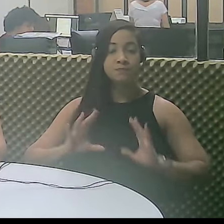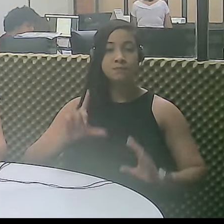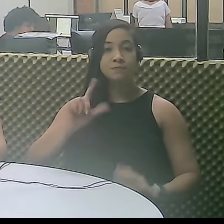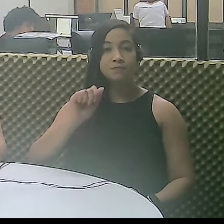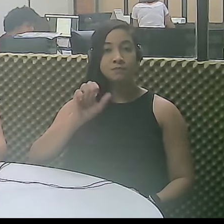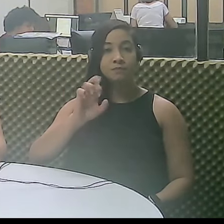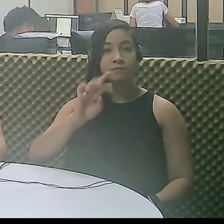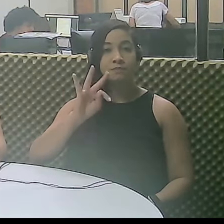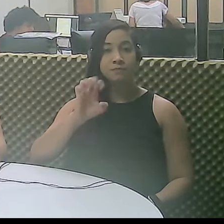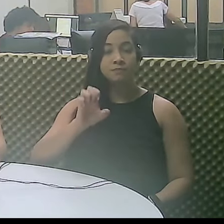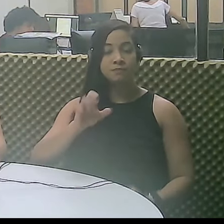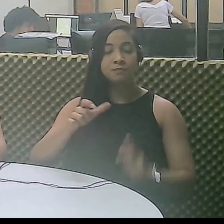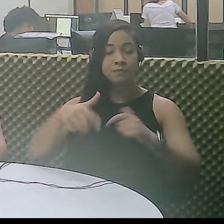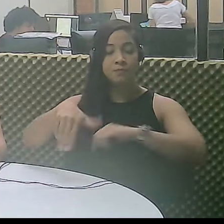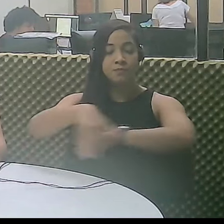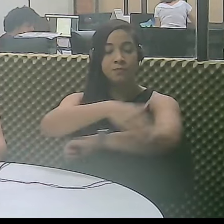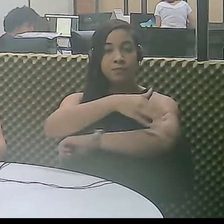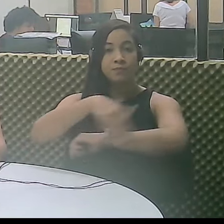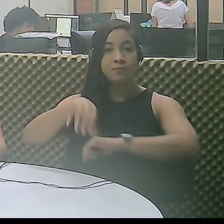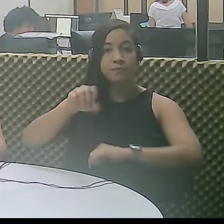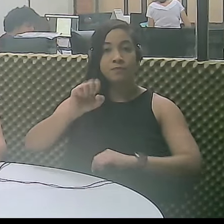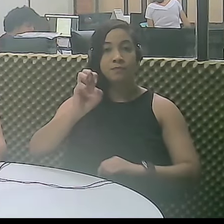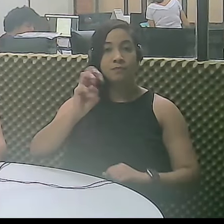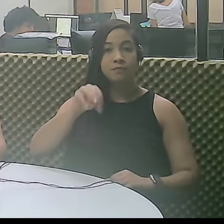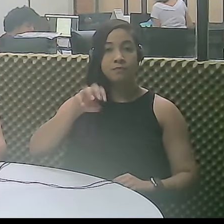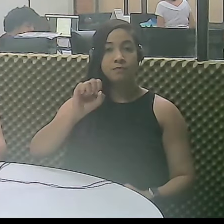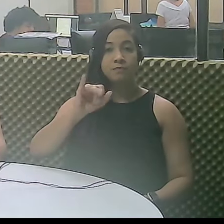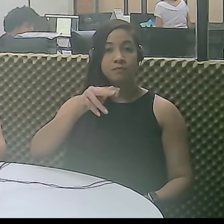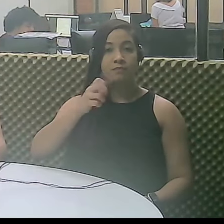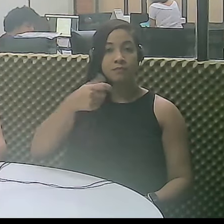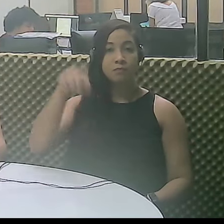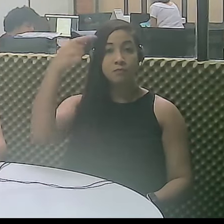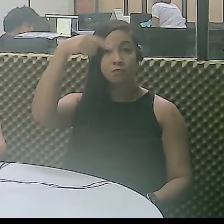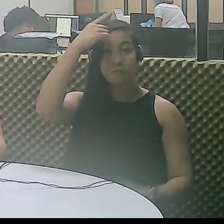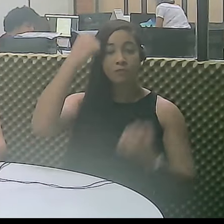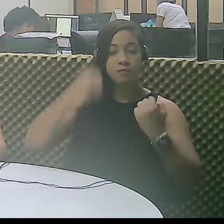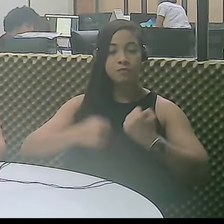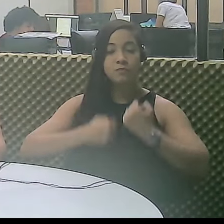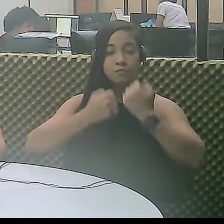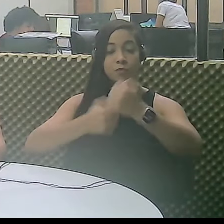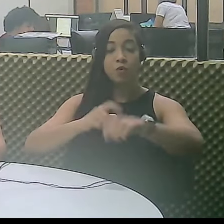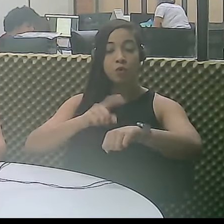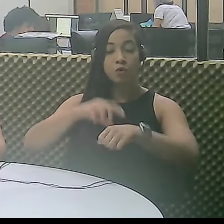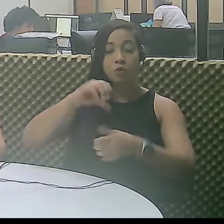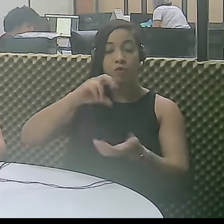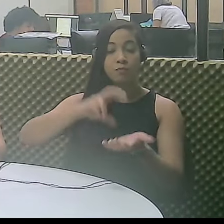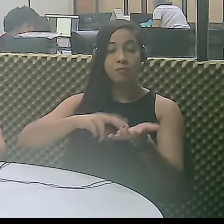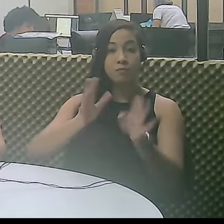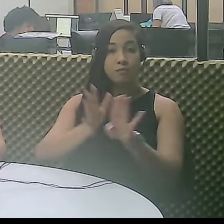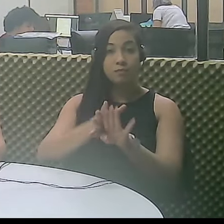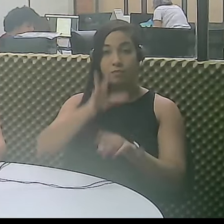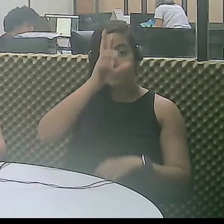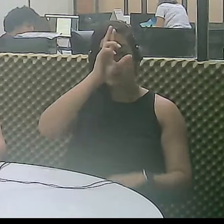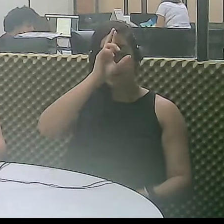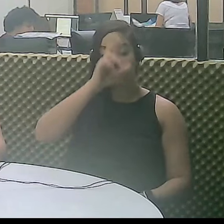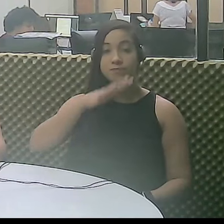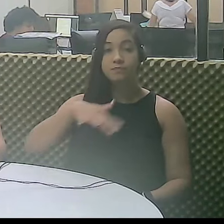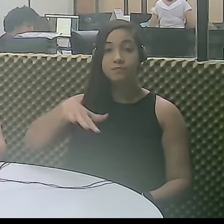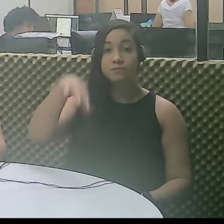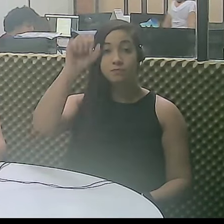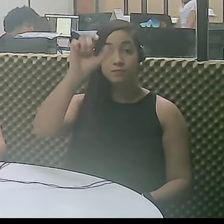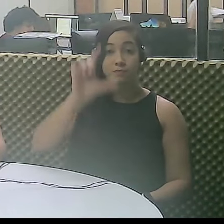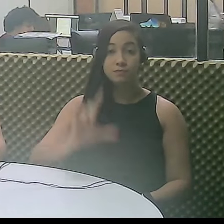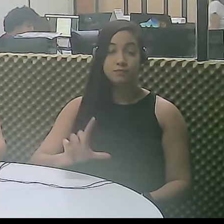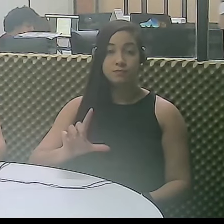Laerte Carrijo, localizada na Avenida Semi Simão, no bairro São Jorge, das 9 da manhã ao meio-dia. No setor sul